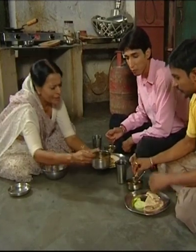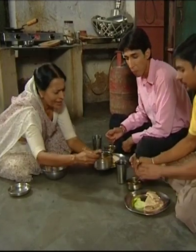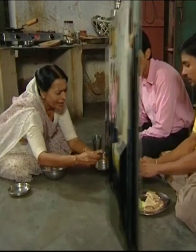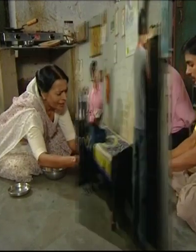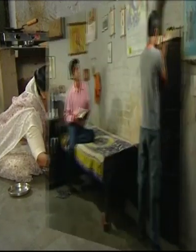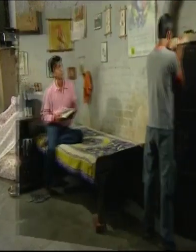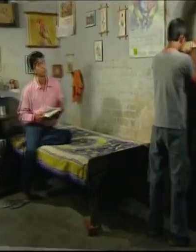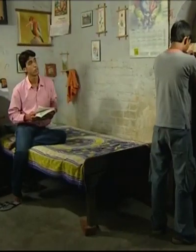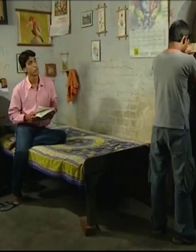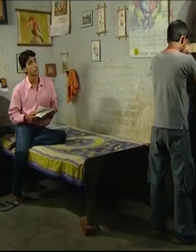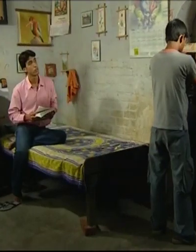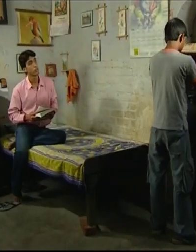ले।